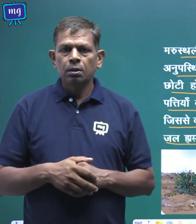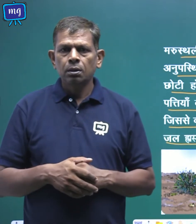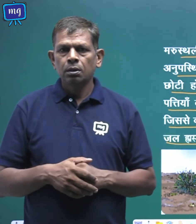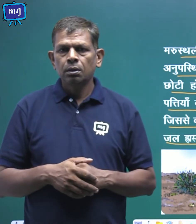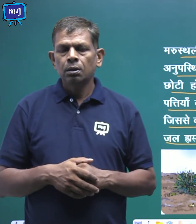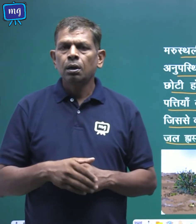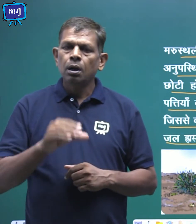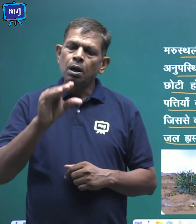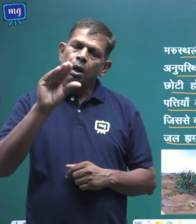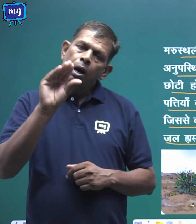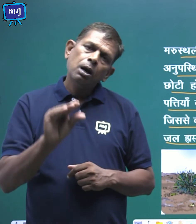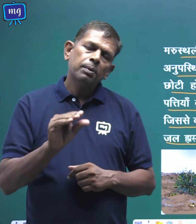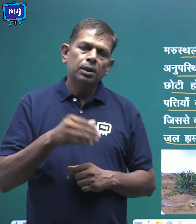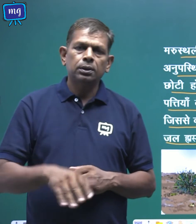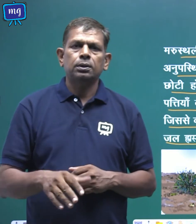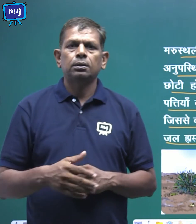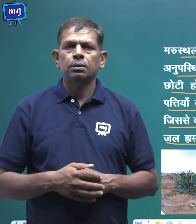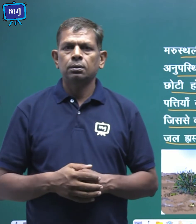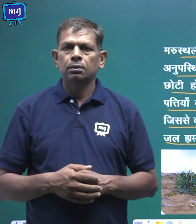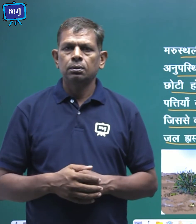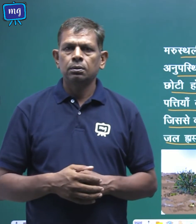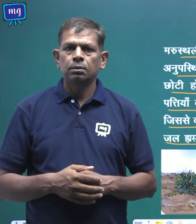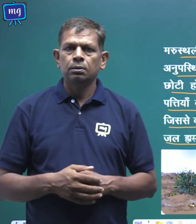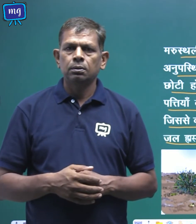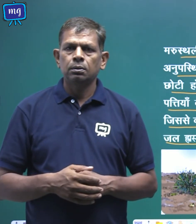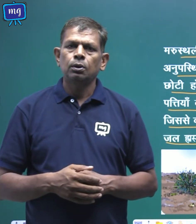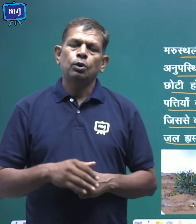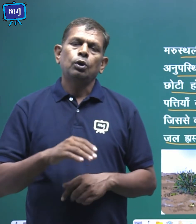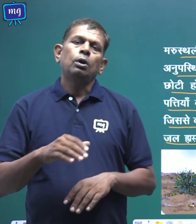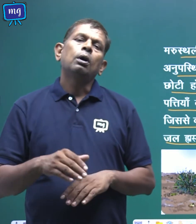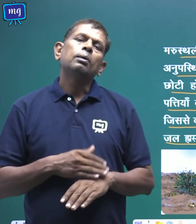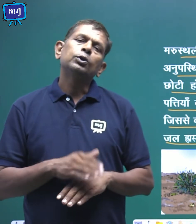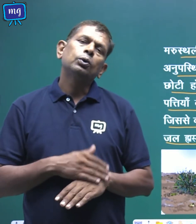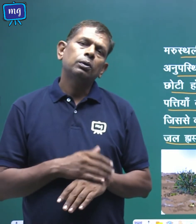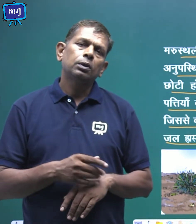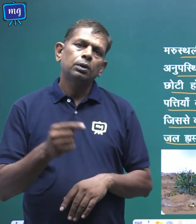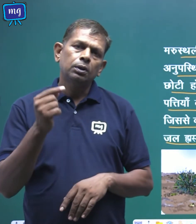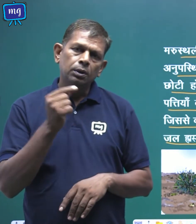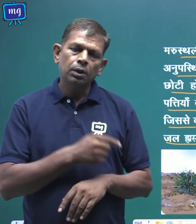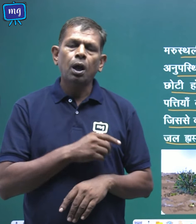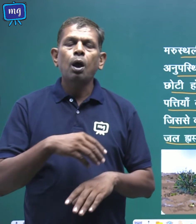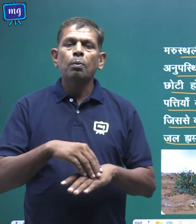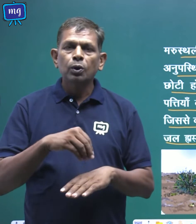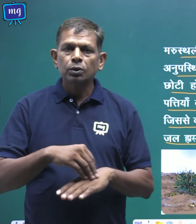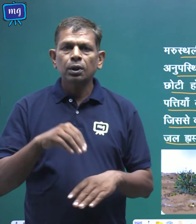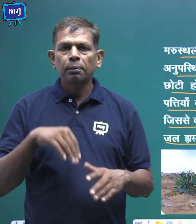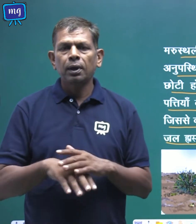कमी आती है। तो बच्चों, ये मरुस्थल